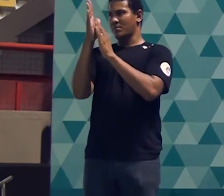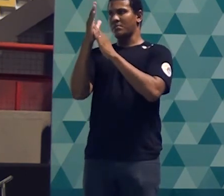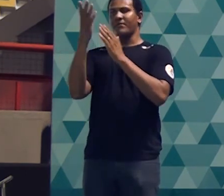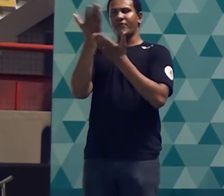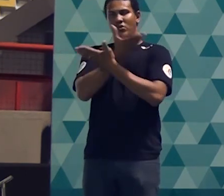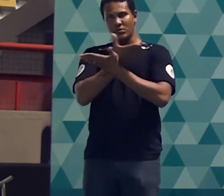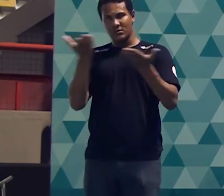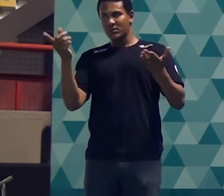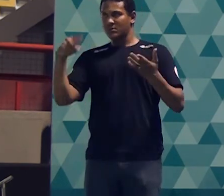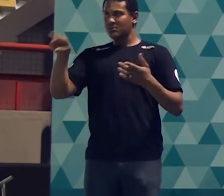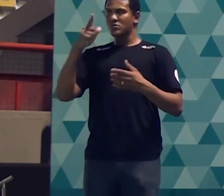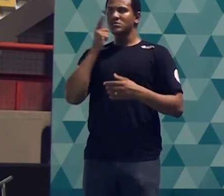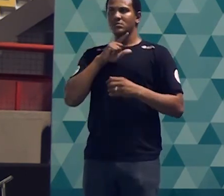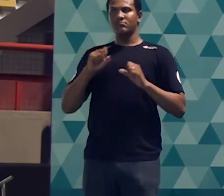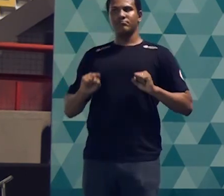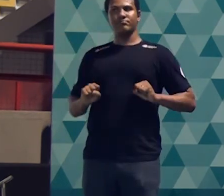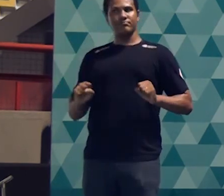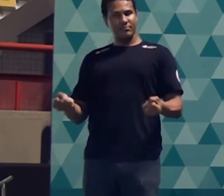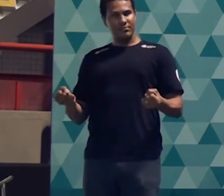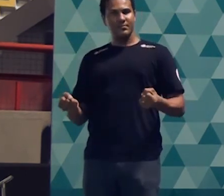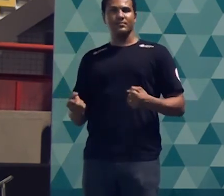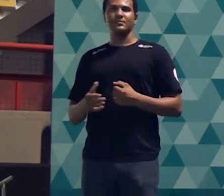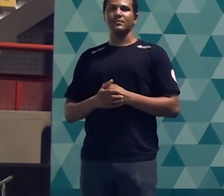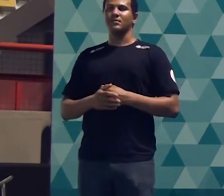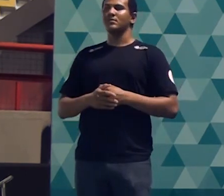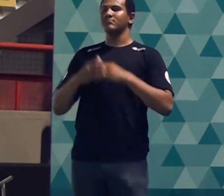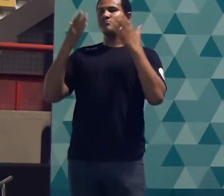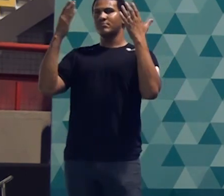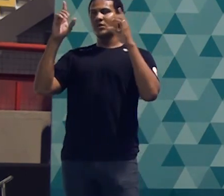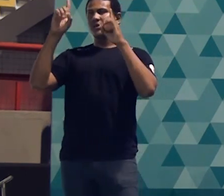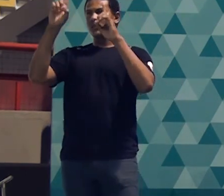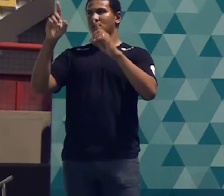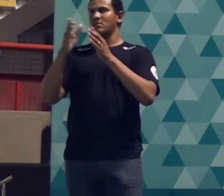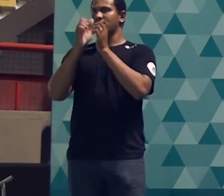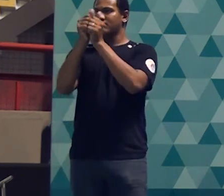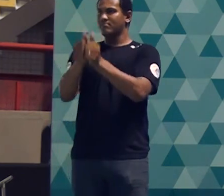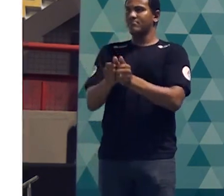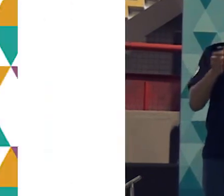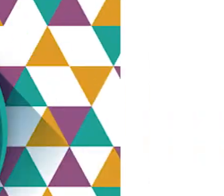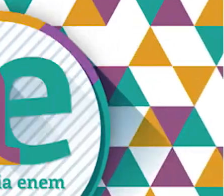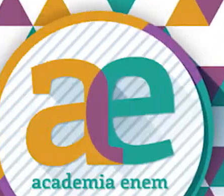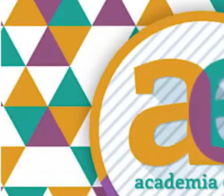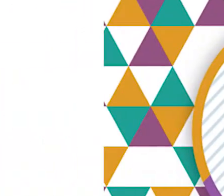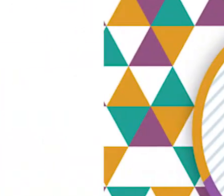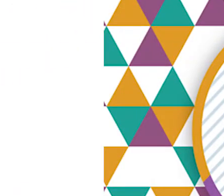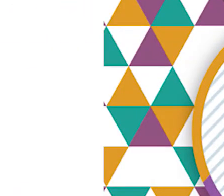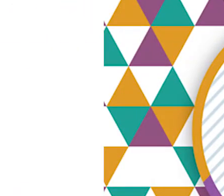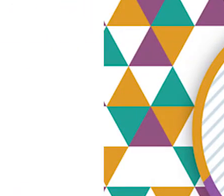agora. Vão com Deus, muita paz, muito sucesso e até a nossa próxima aula.